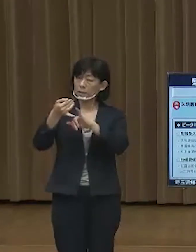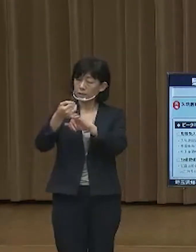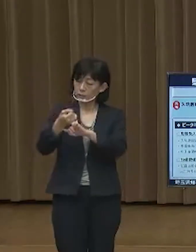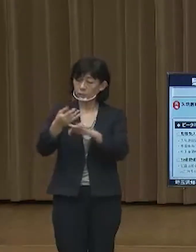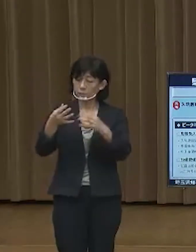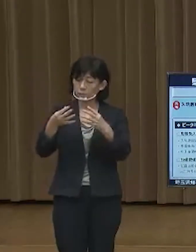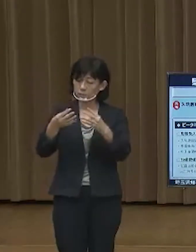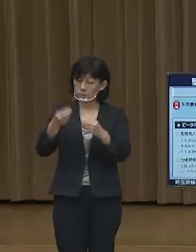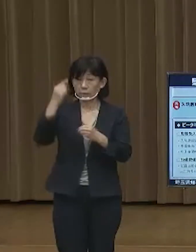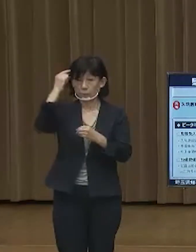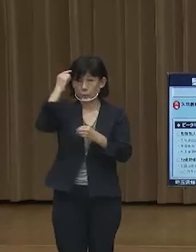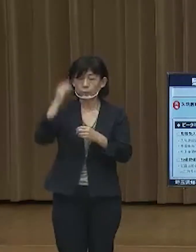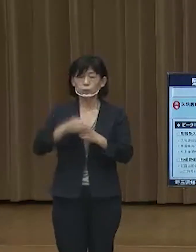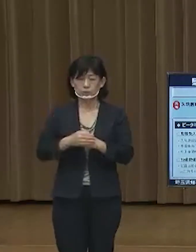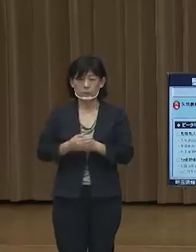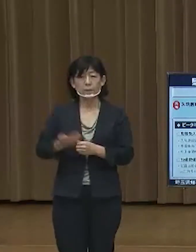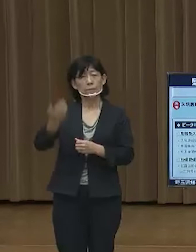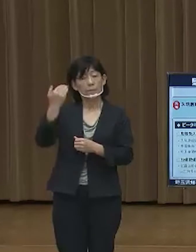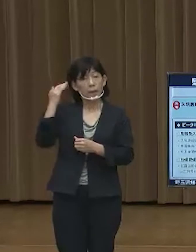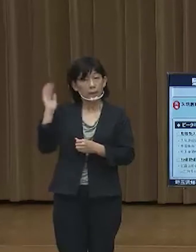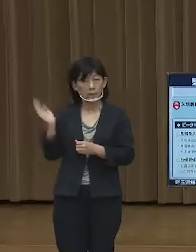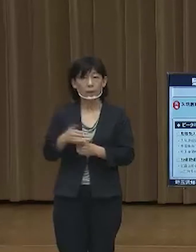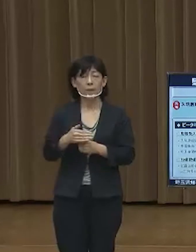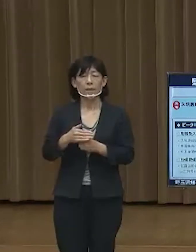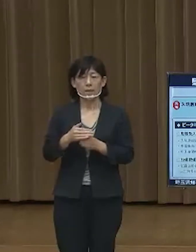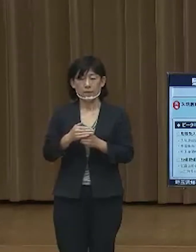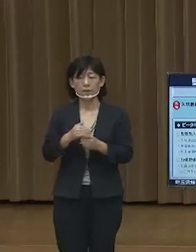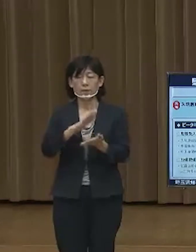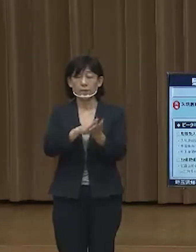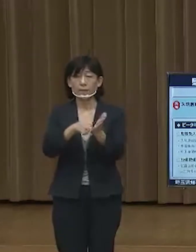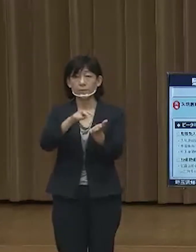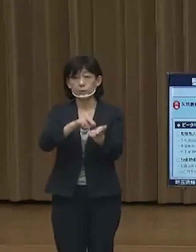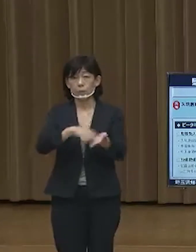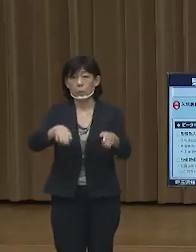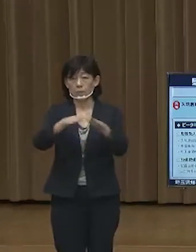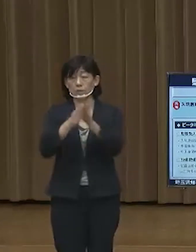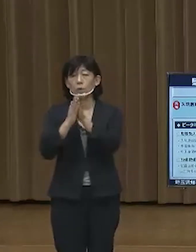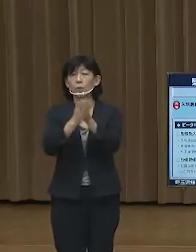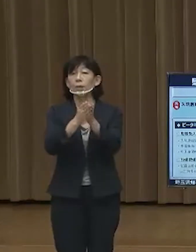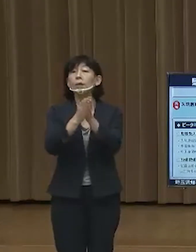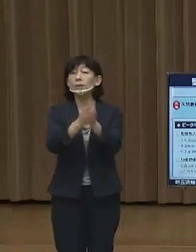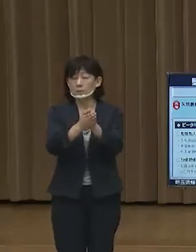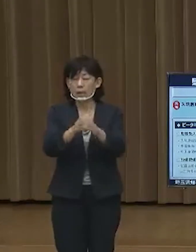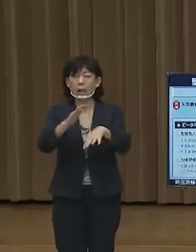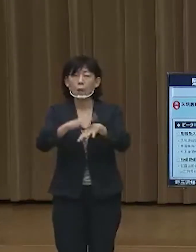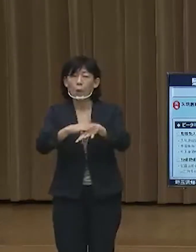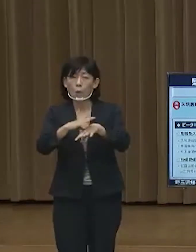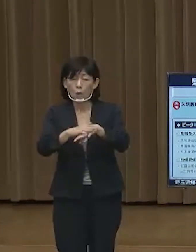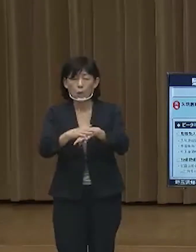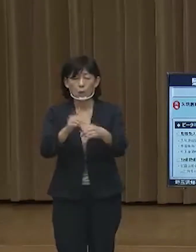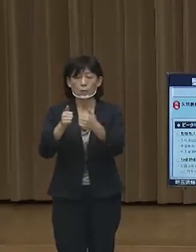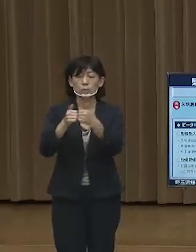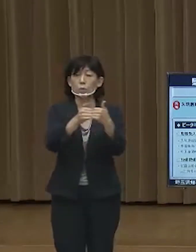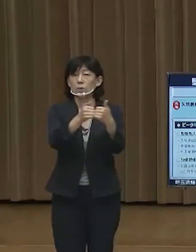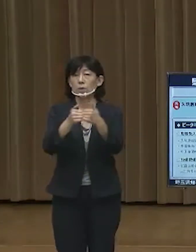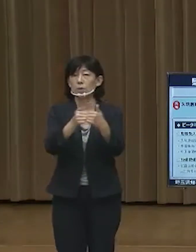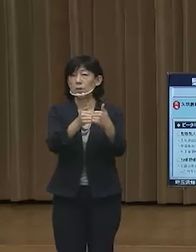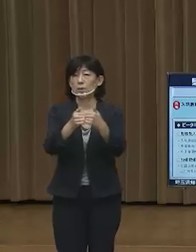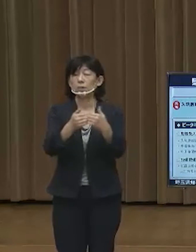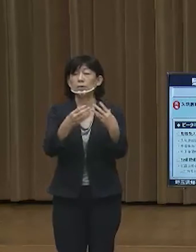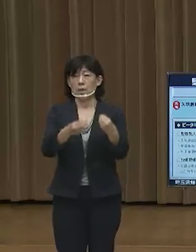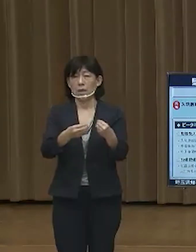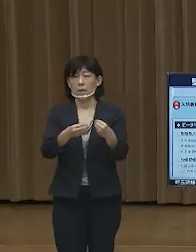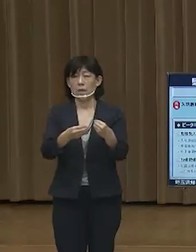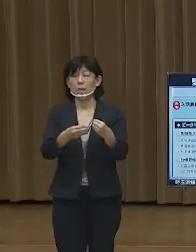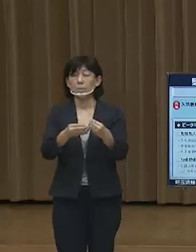には以前からもそれはお願いをして、どういう形で出せるかを考えてくれと。で、先ほどの質問でもありましたけど、公立